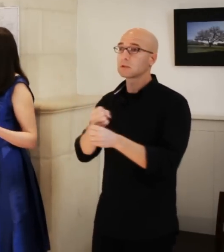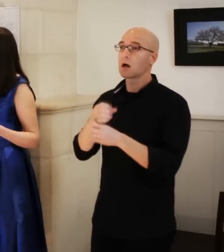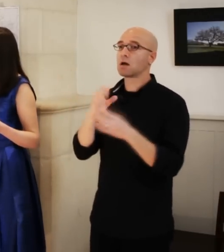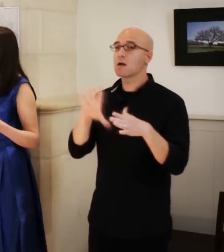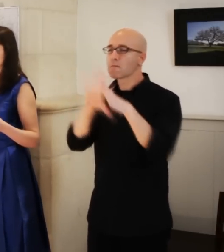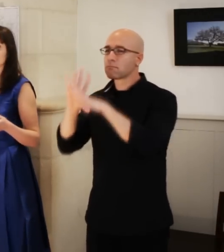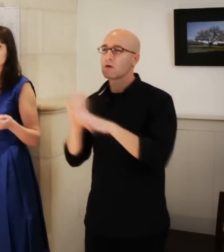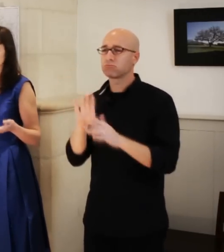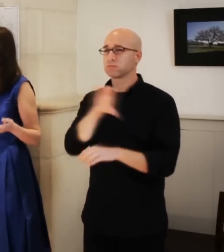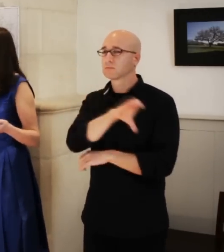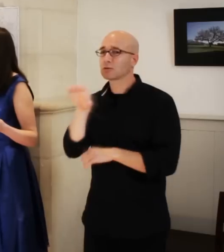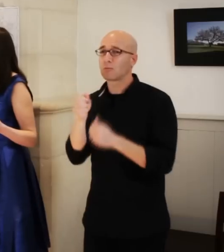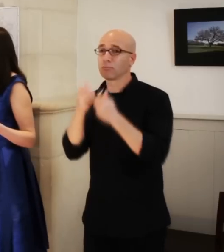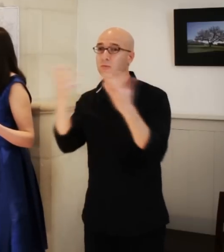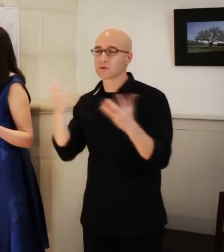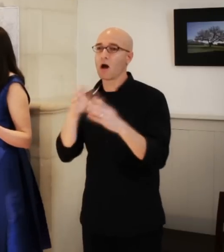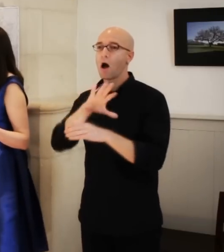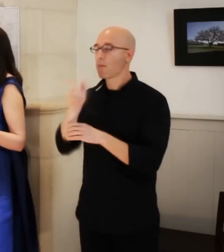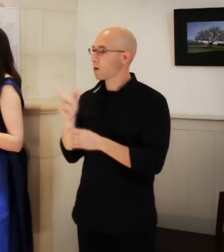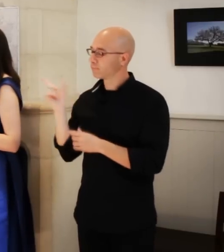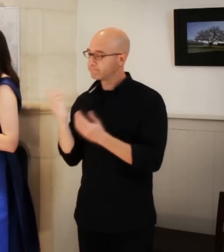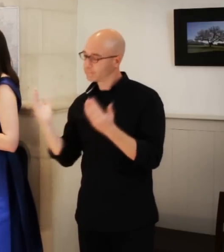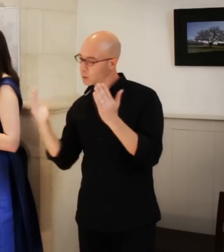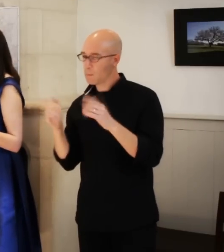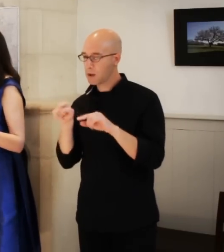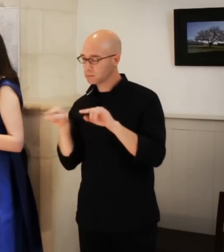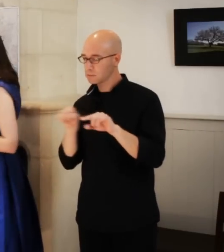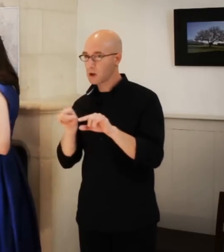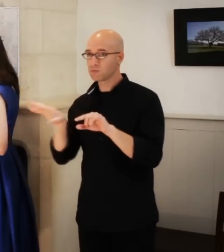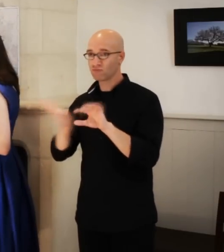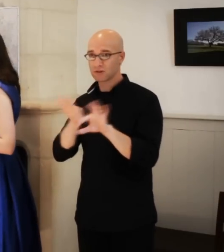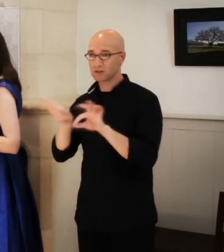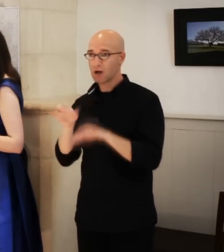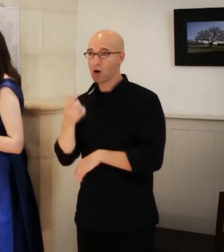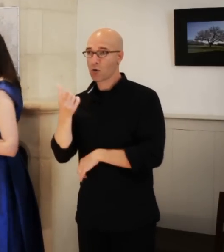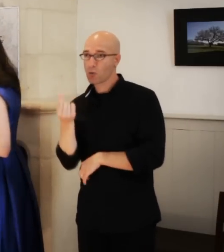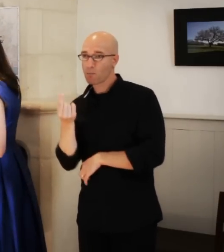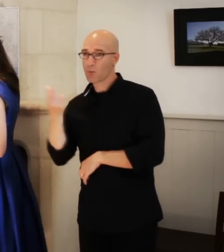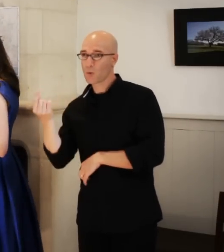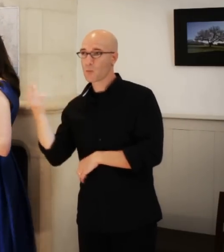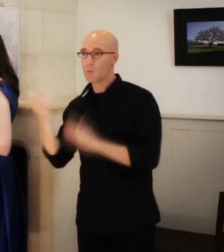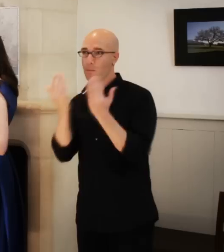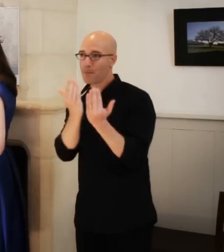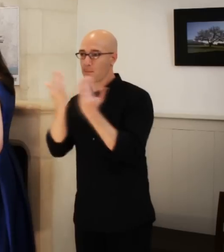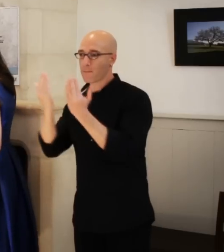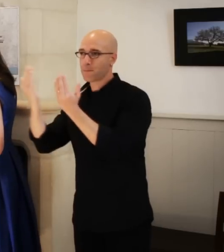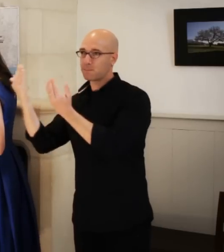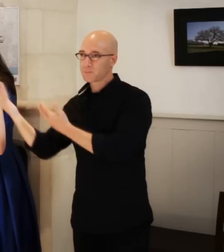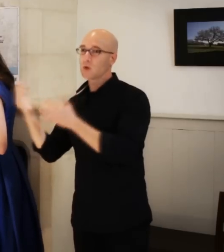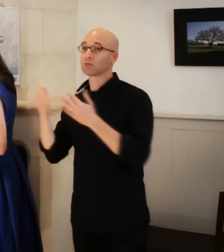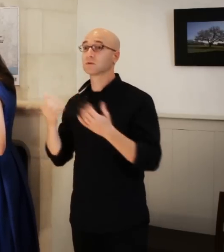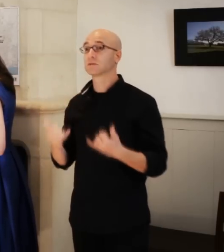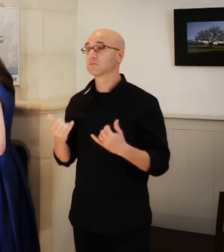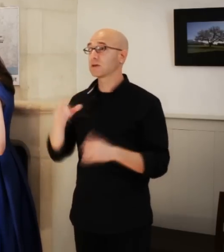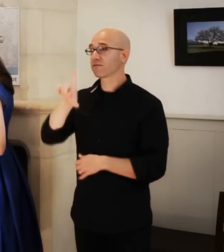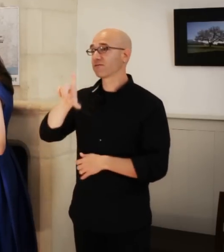là on a pu réaliser donc 21 diptyques que vous pouvez voir aujourd'hui dans cette exposition. Donc juste pour revenir sur la